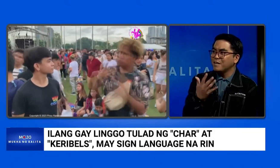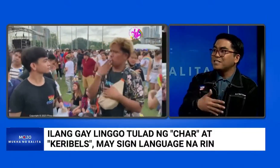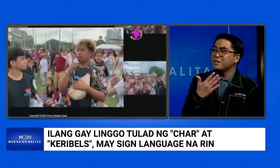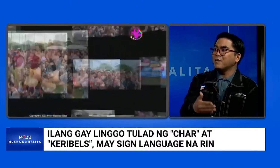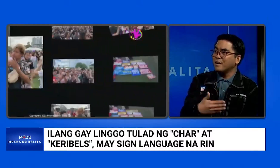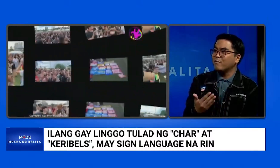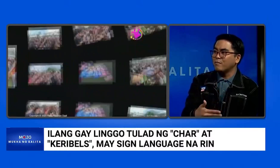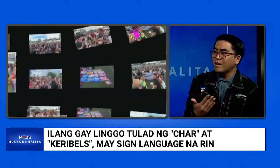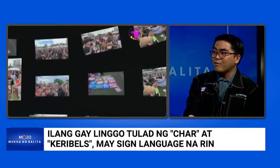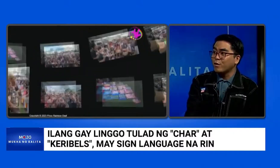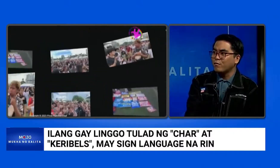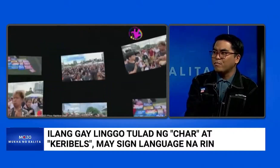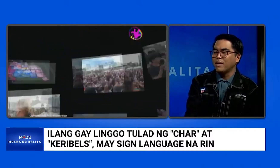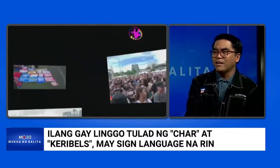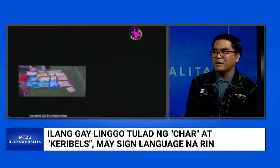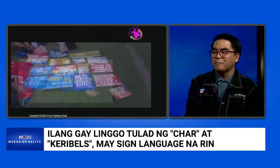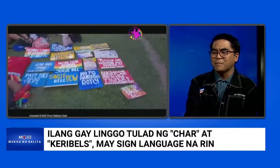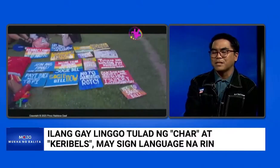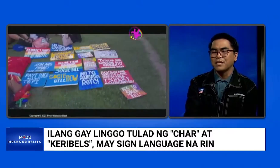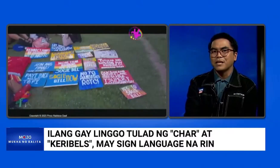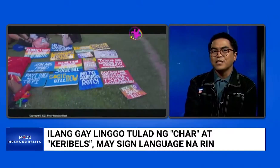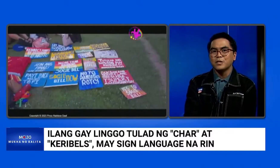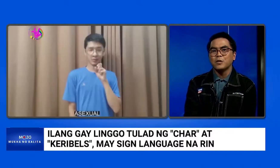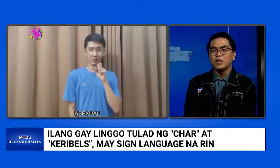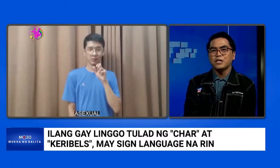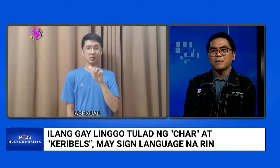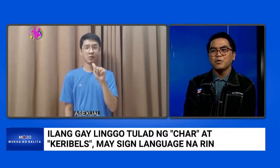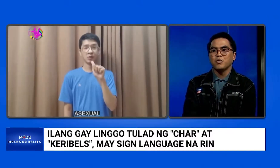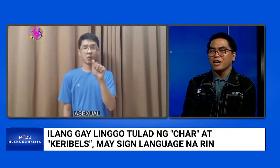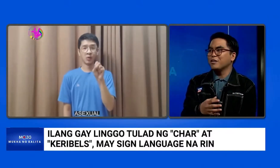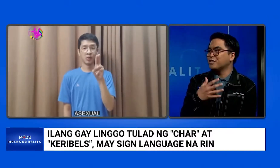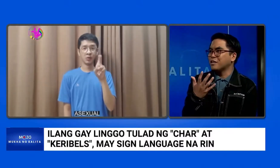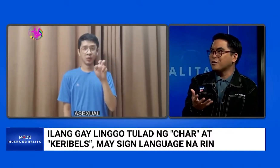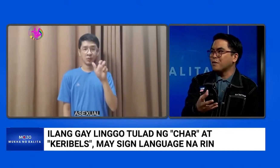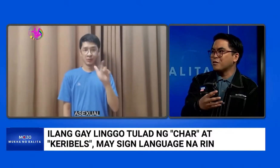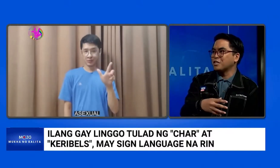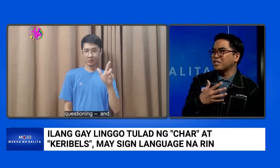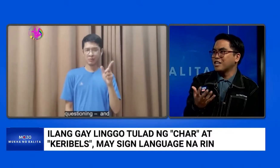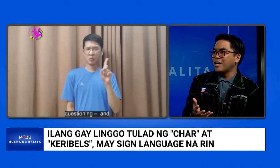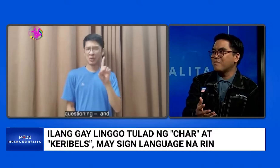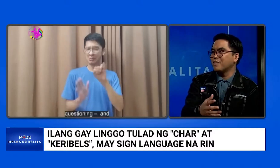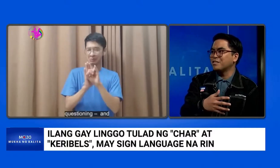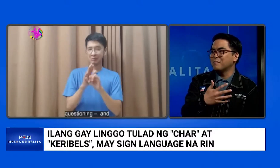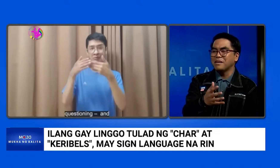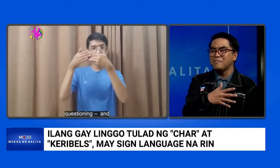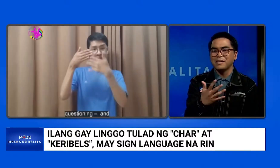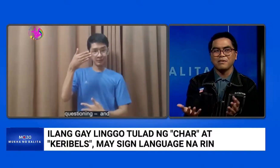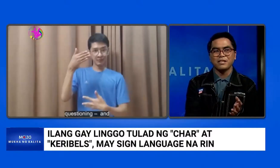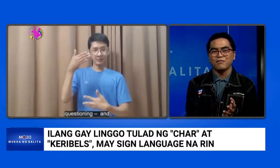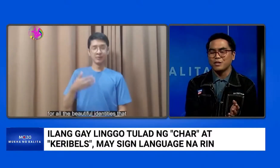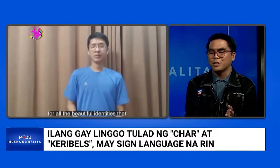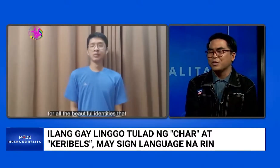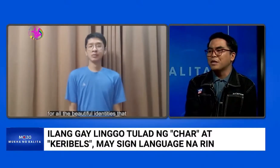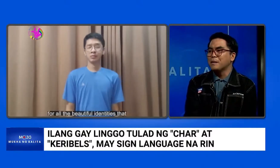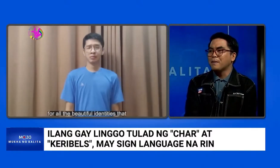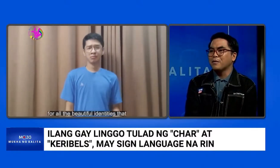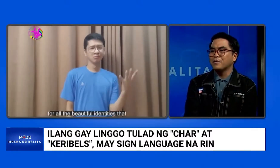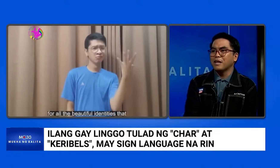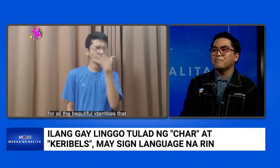niyang mag-evolve, Pops. Correct. Oo, So, syempre kunyari, yung charot, meron siyang char, may iba't iba siyang version. Pero at sa